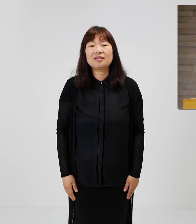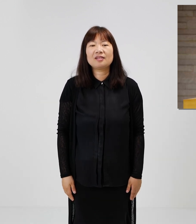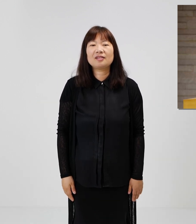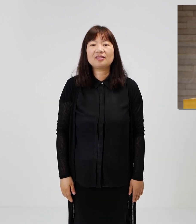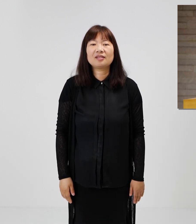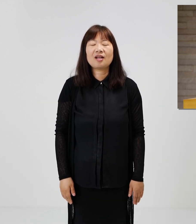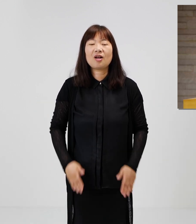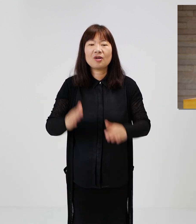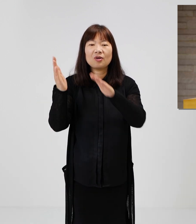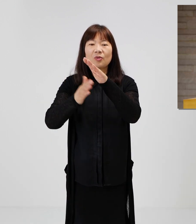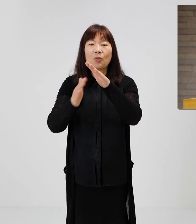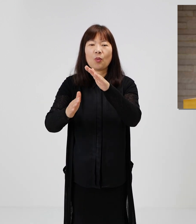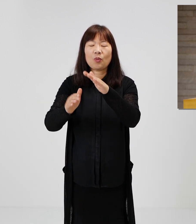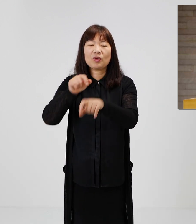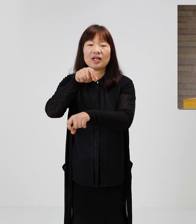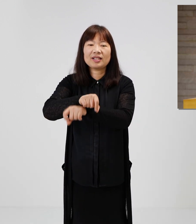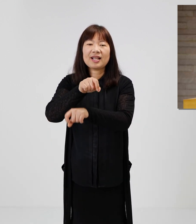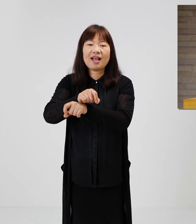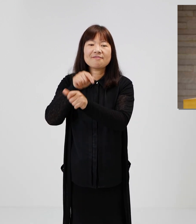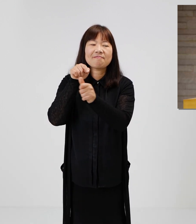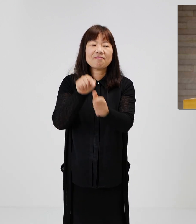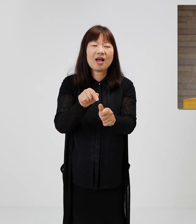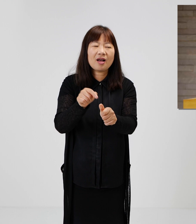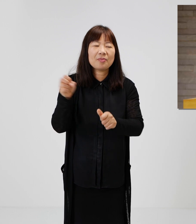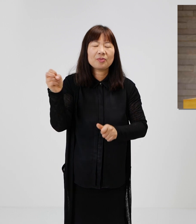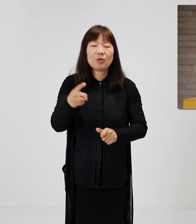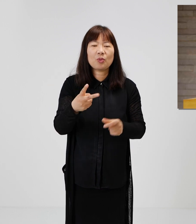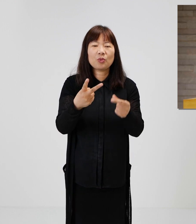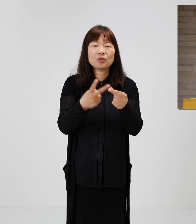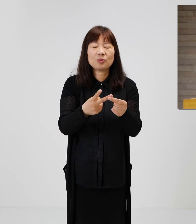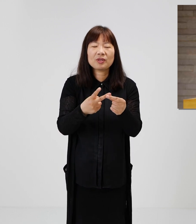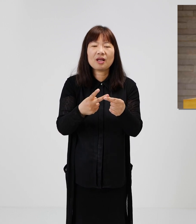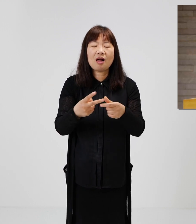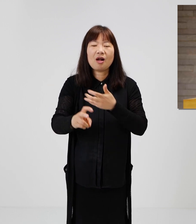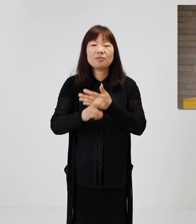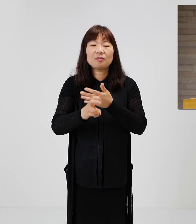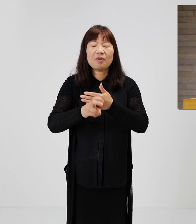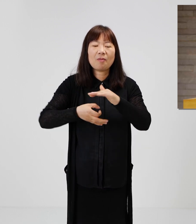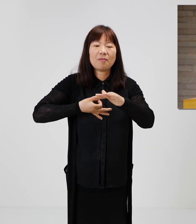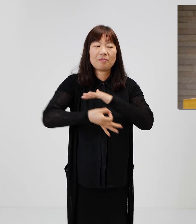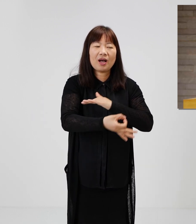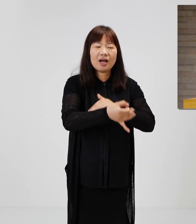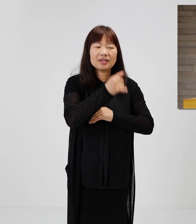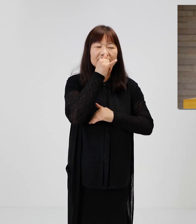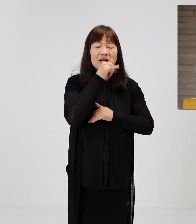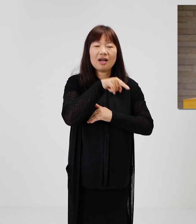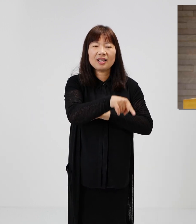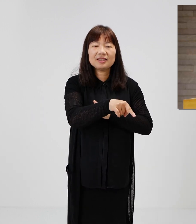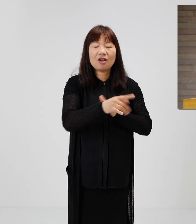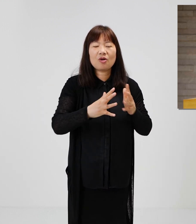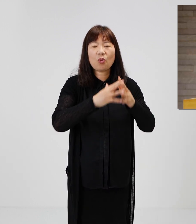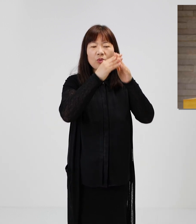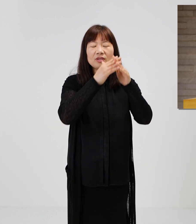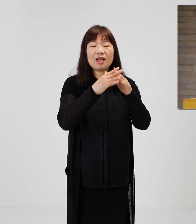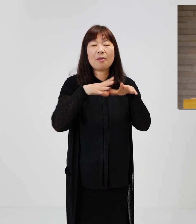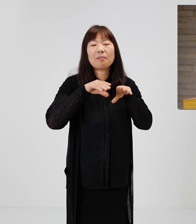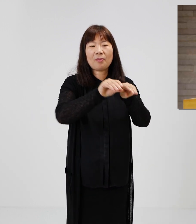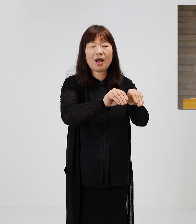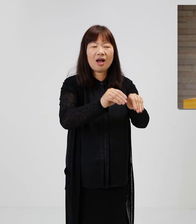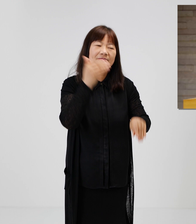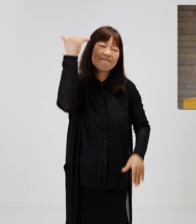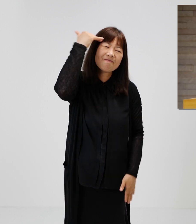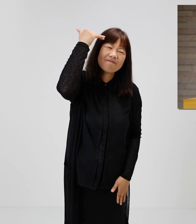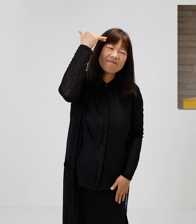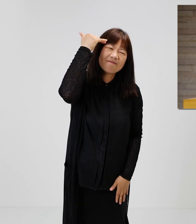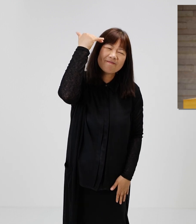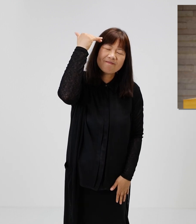관공서를 통해서 두 번째는 뇌물까지 주어가면서 이 공사를 중단시켜요.